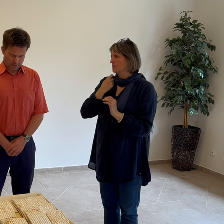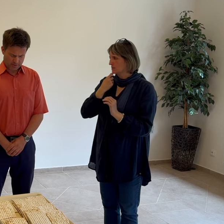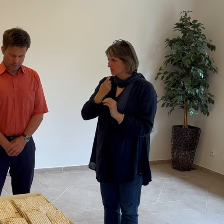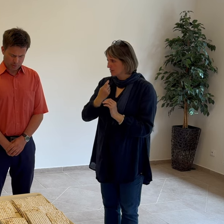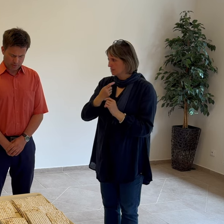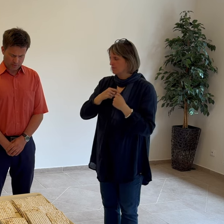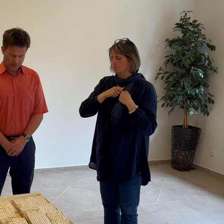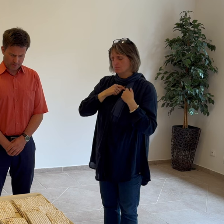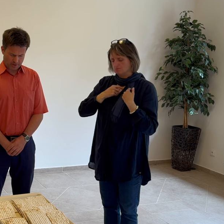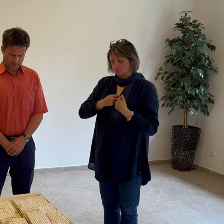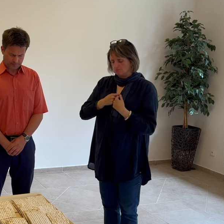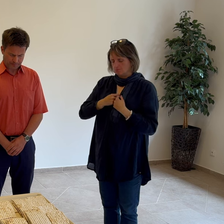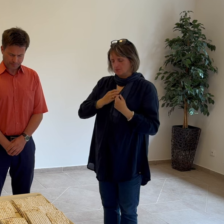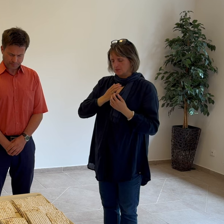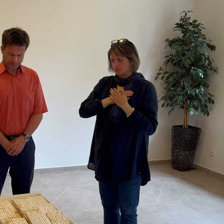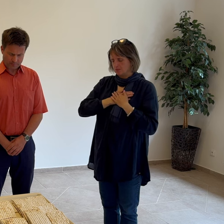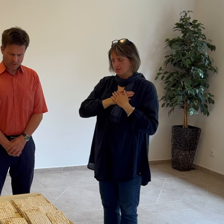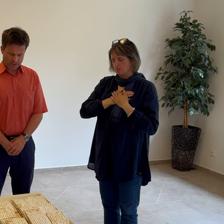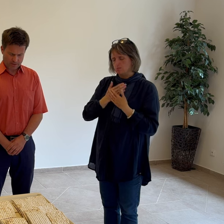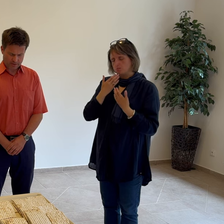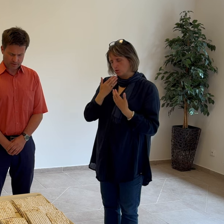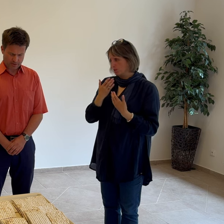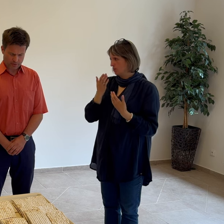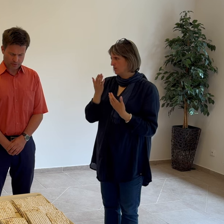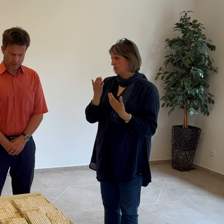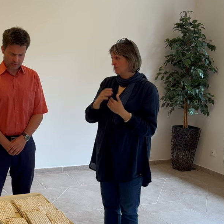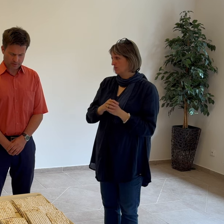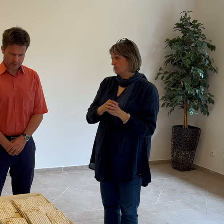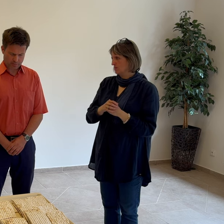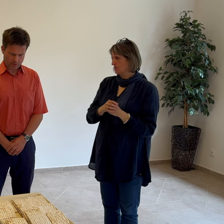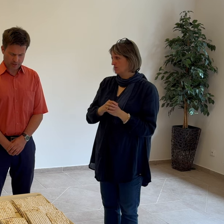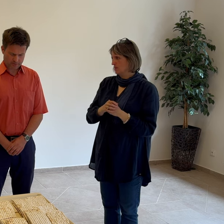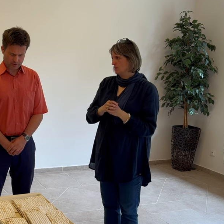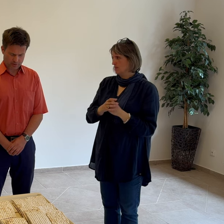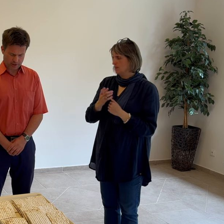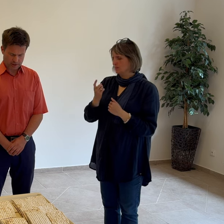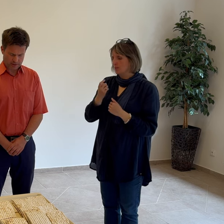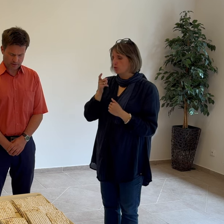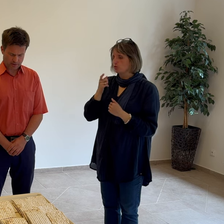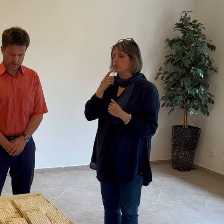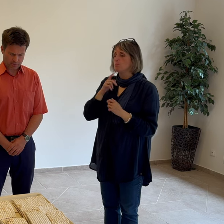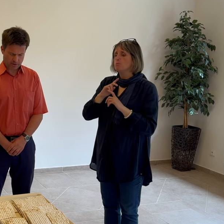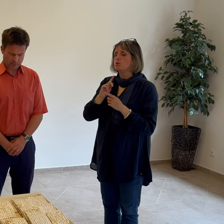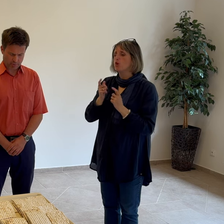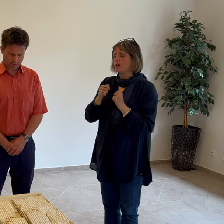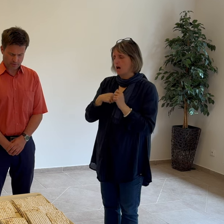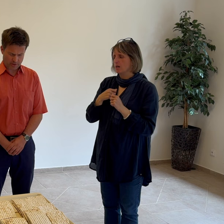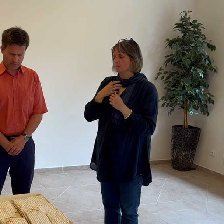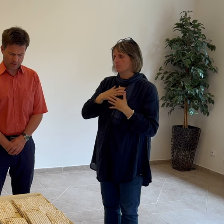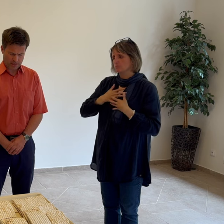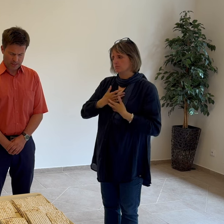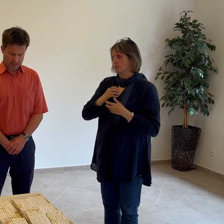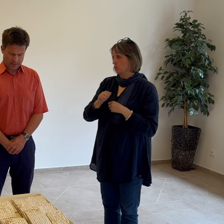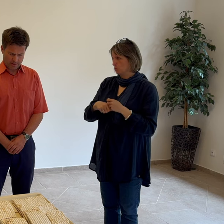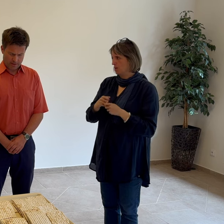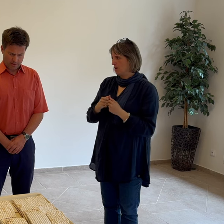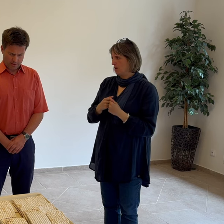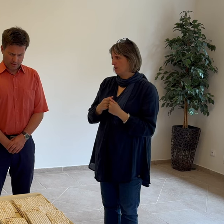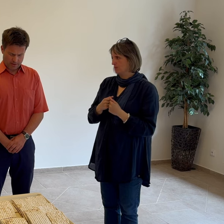celého srdce poděkovat za to co jsi pro nás vykonal chceme ti